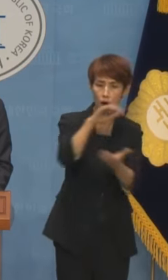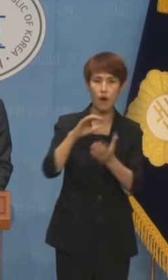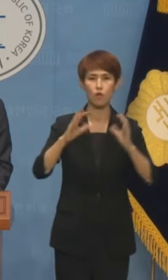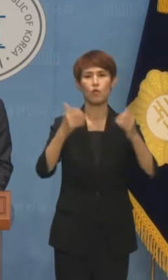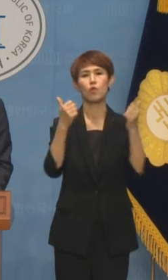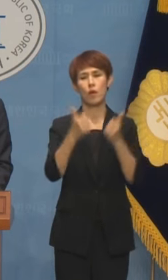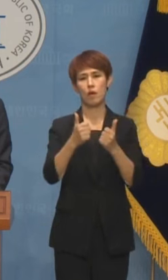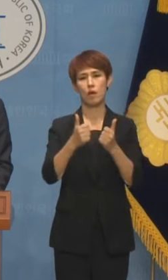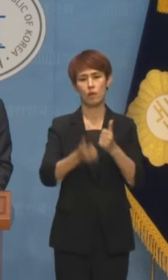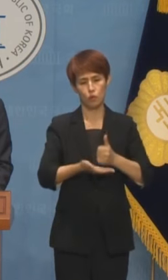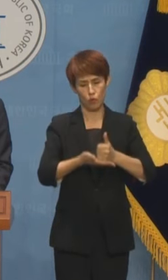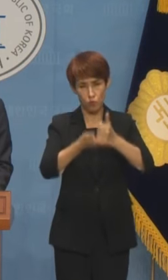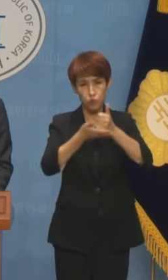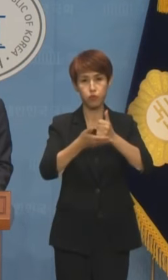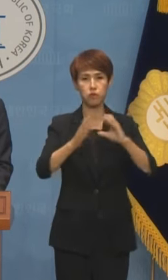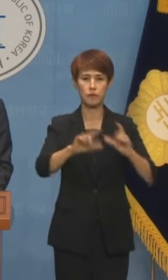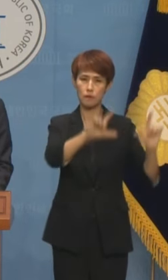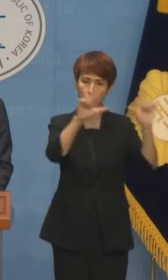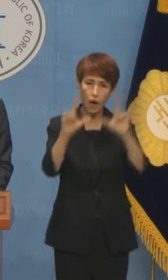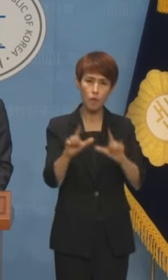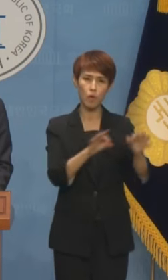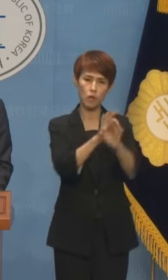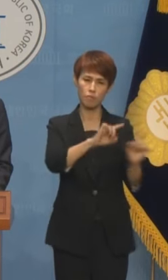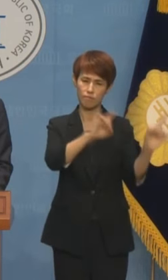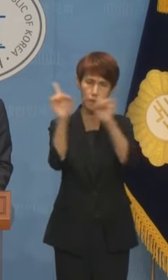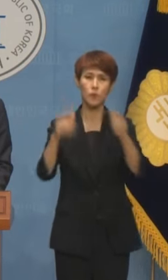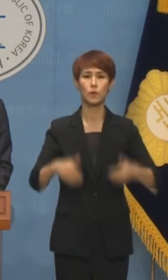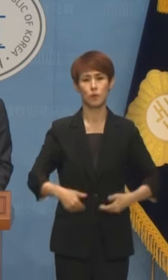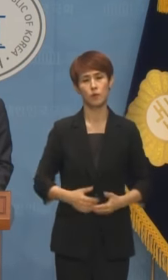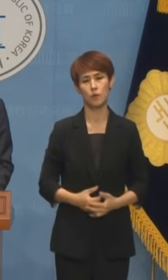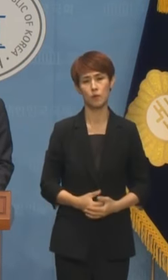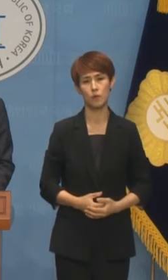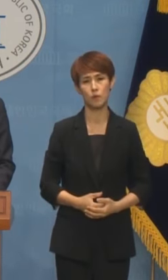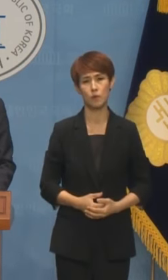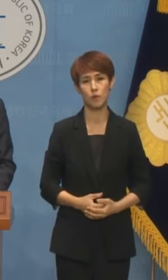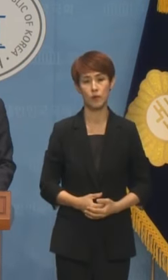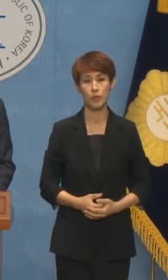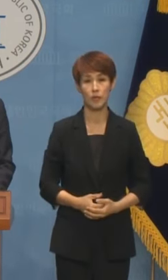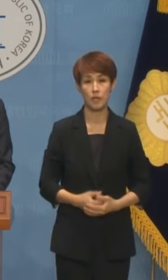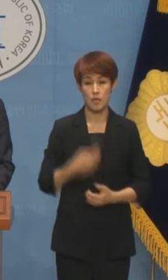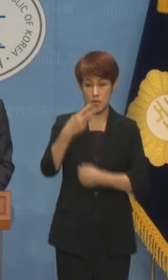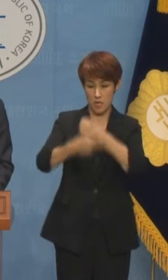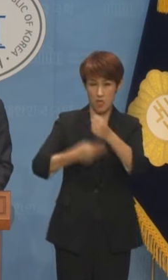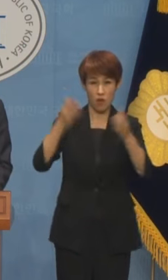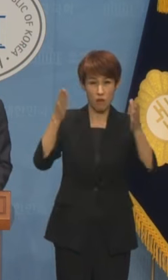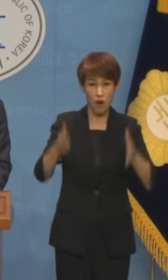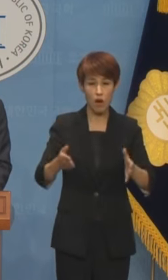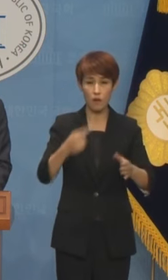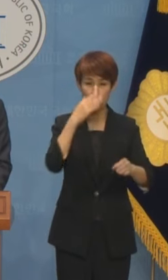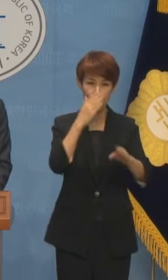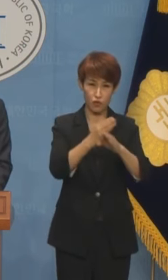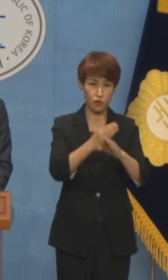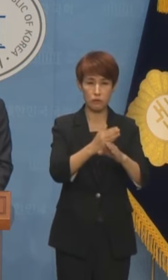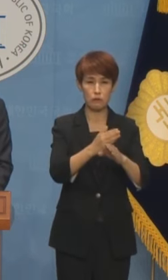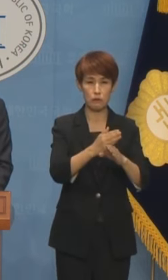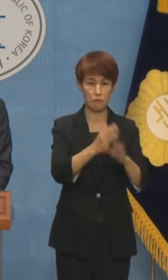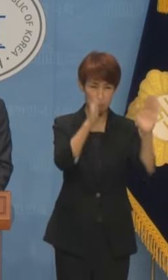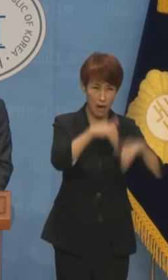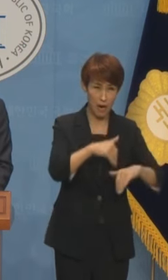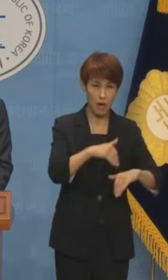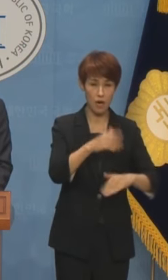존중하며 민생과 경제를 살려야 합니다. 지난 2년간 무너뜨린 민주주의와 사법 정의도